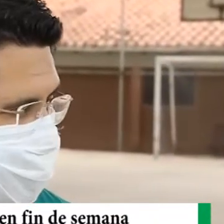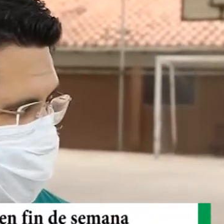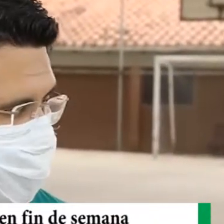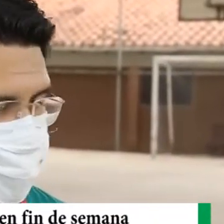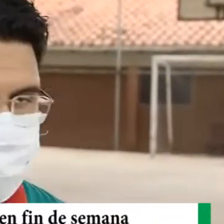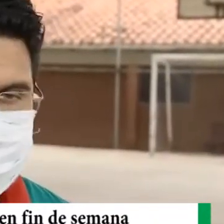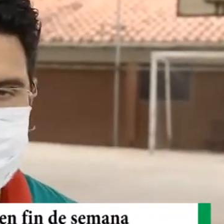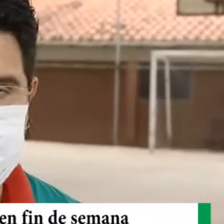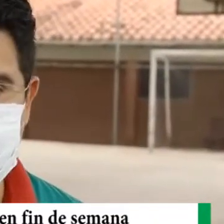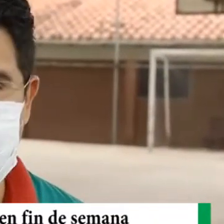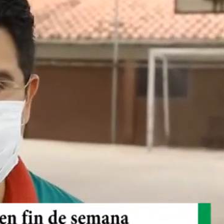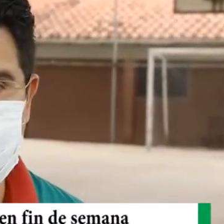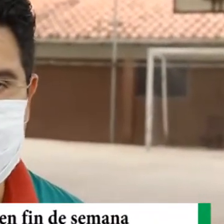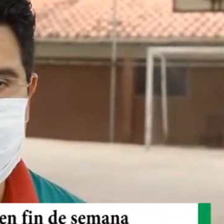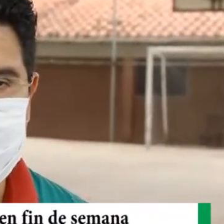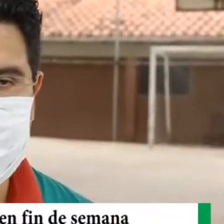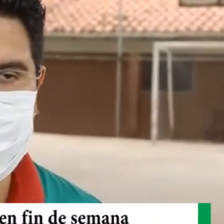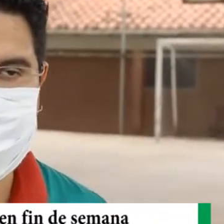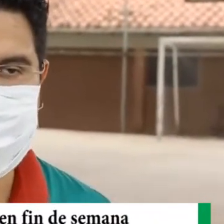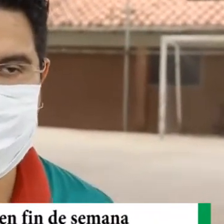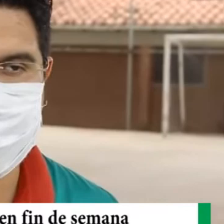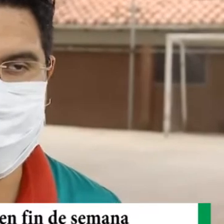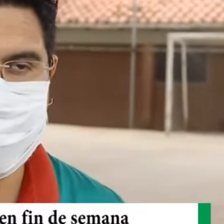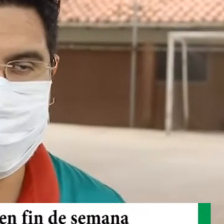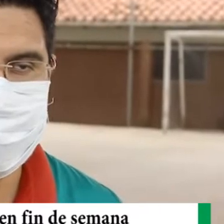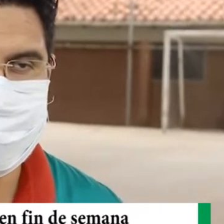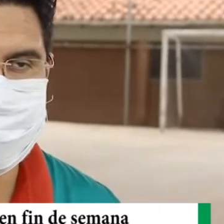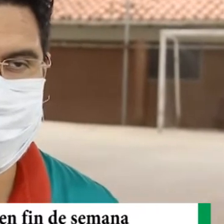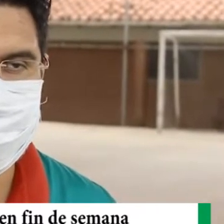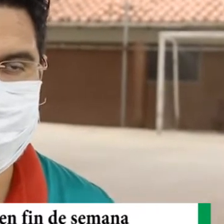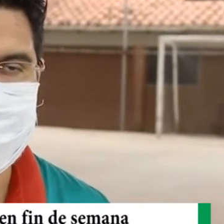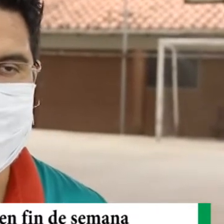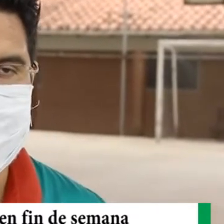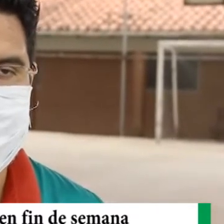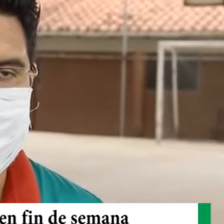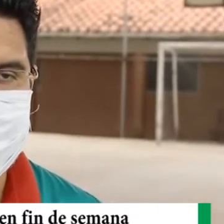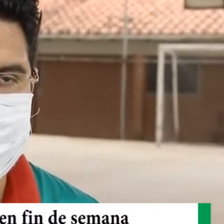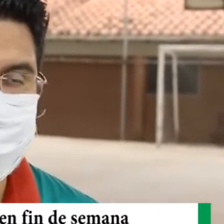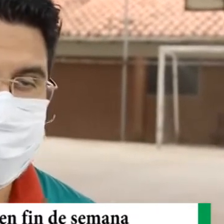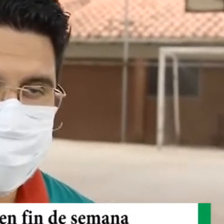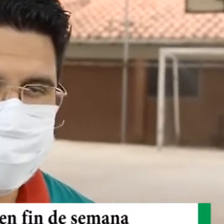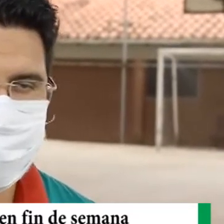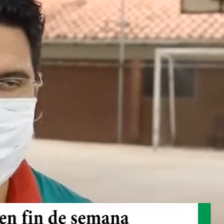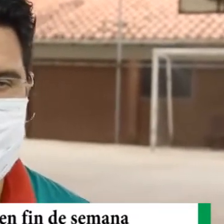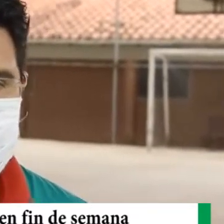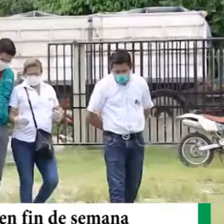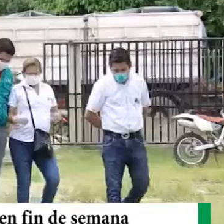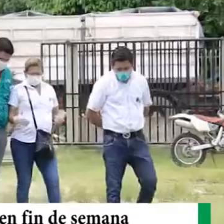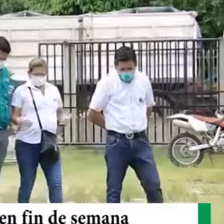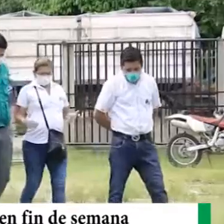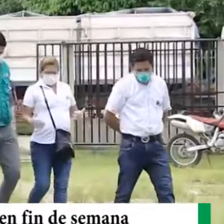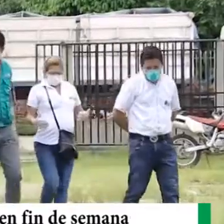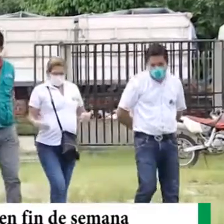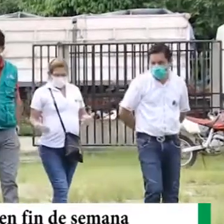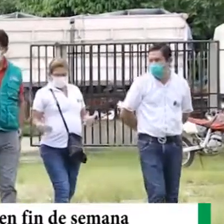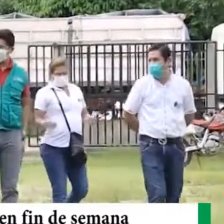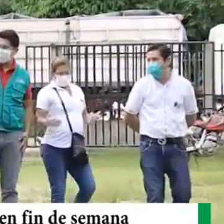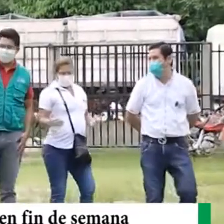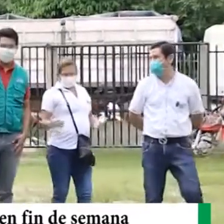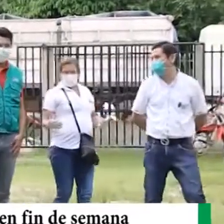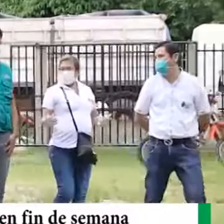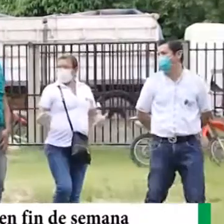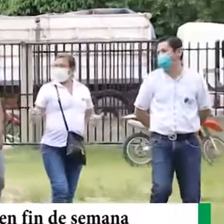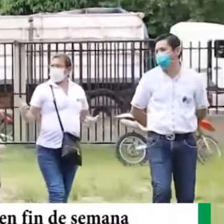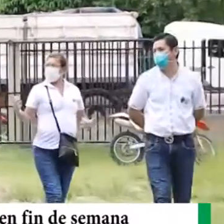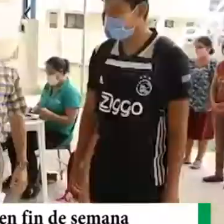culminaríamos también el norte integrado. Mañana vamos a estar en los municipios, en los distritos rurales del municipio de Santa Cruz de la